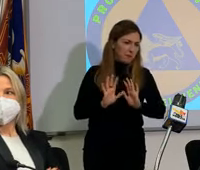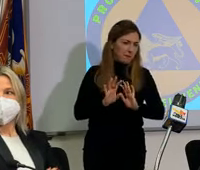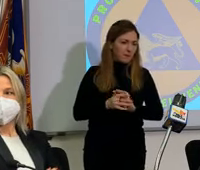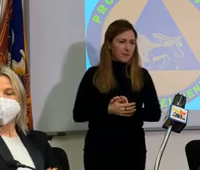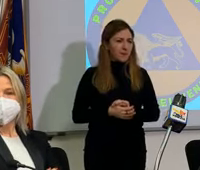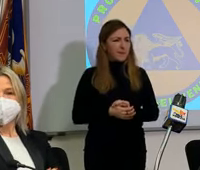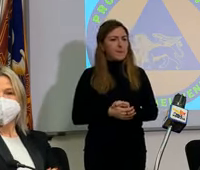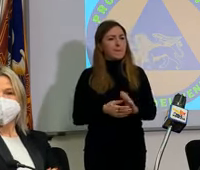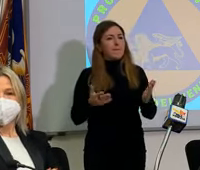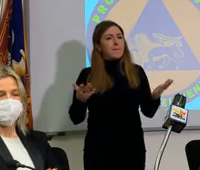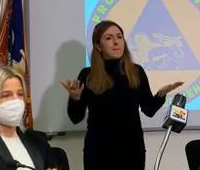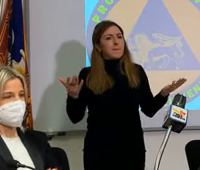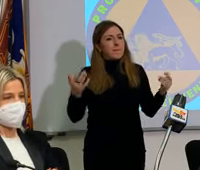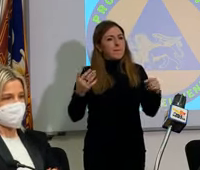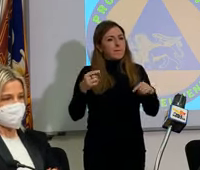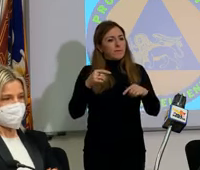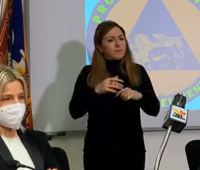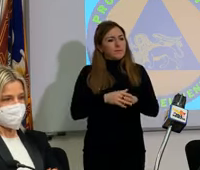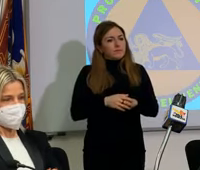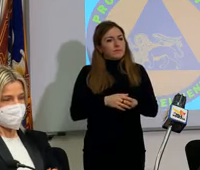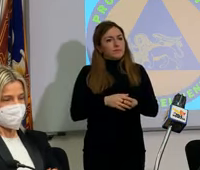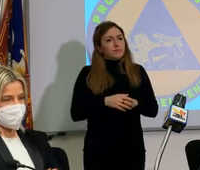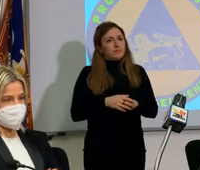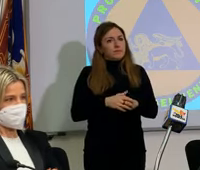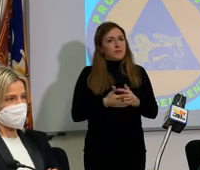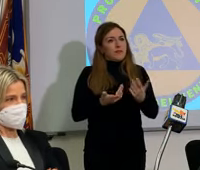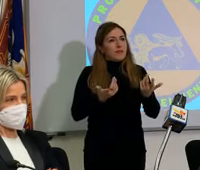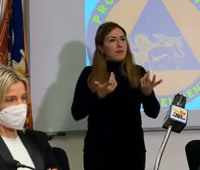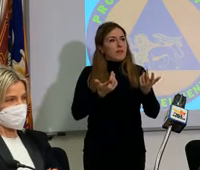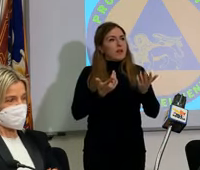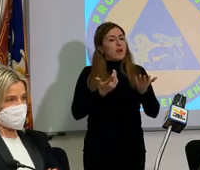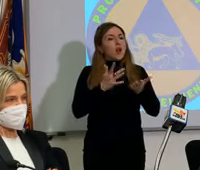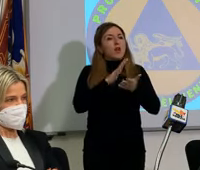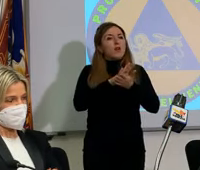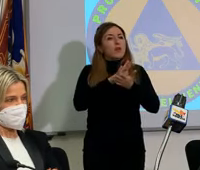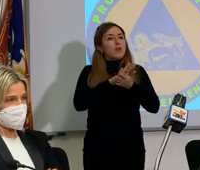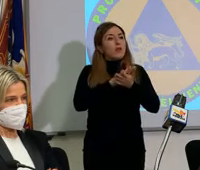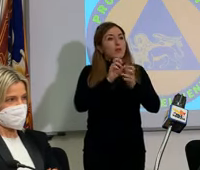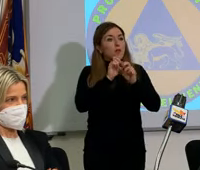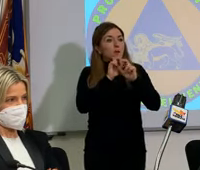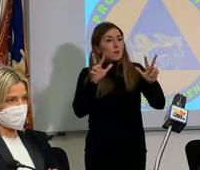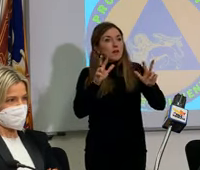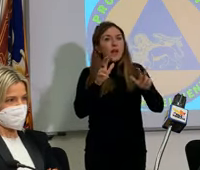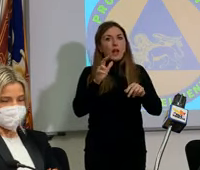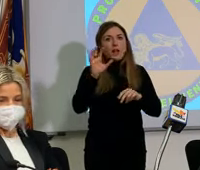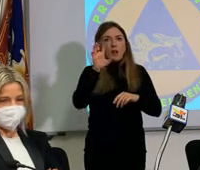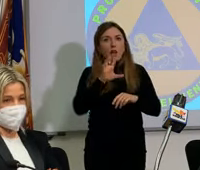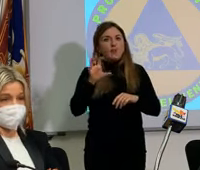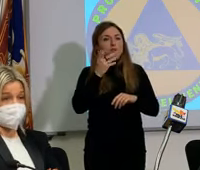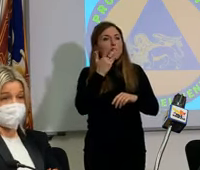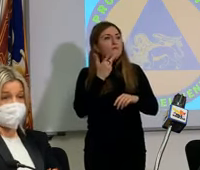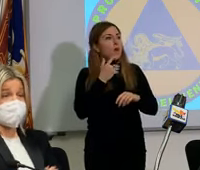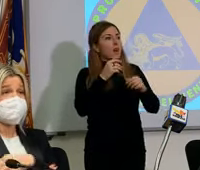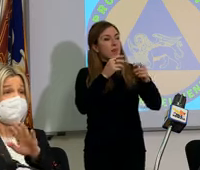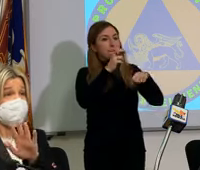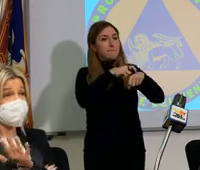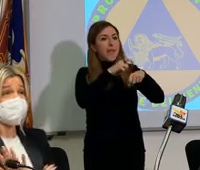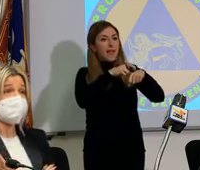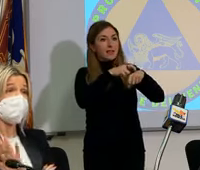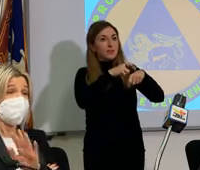nessuno si è seduto su questo tavolo abbia mandato un comunicato dicendo che la regione voleva far lavorare medicina generale